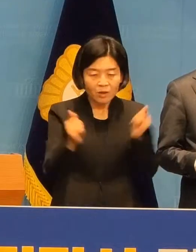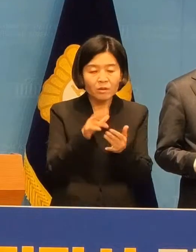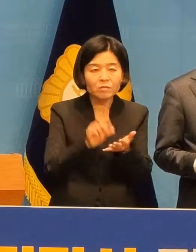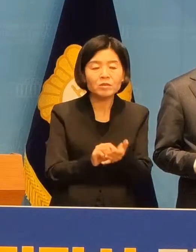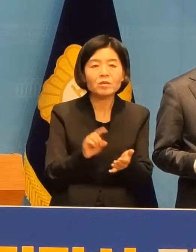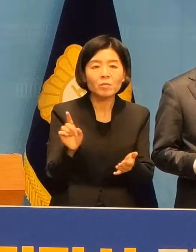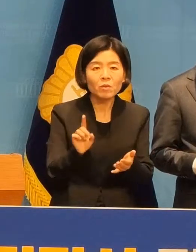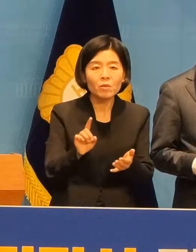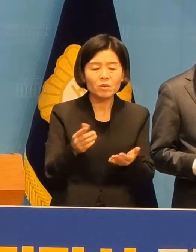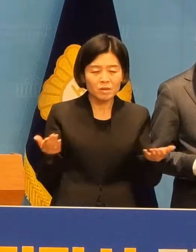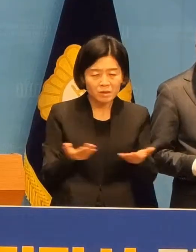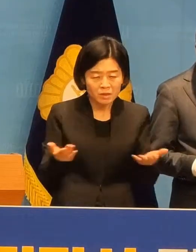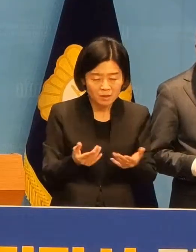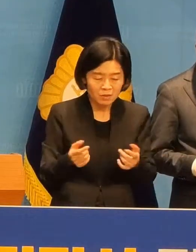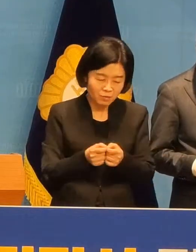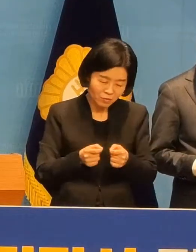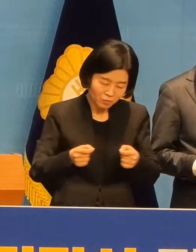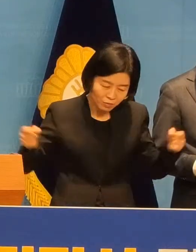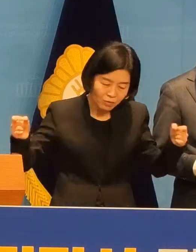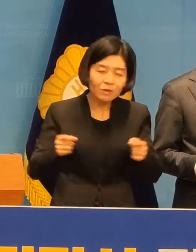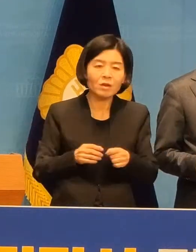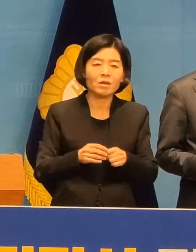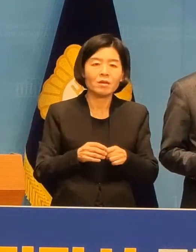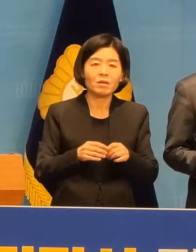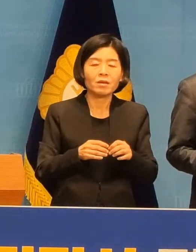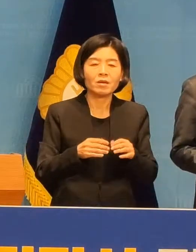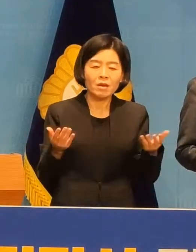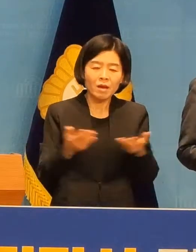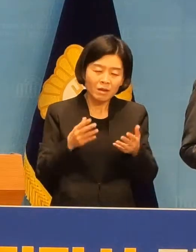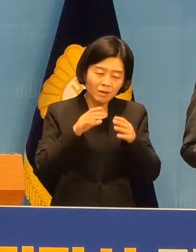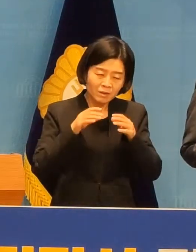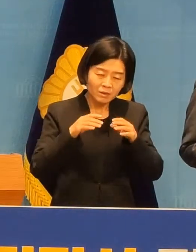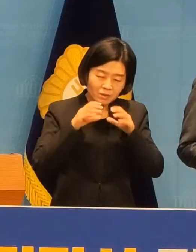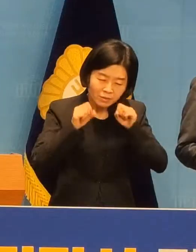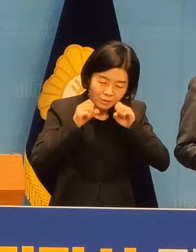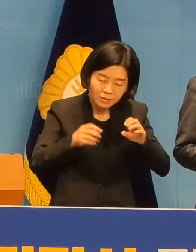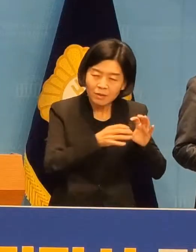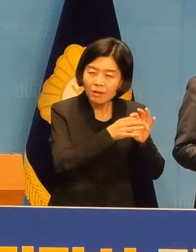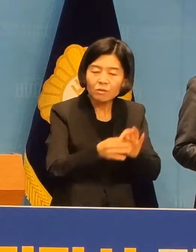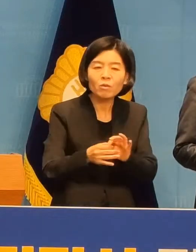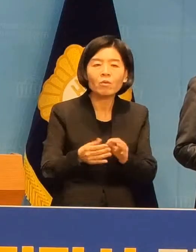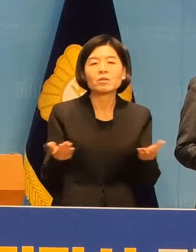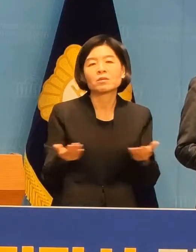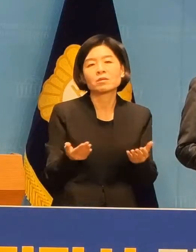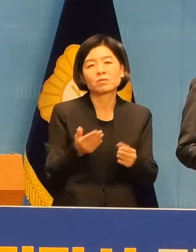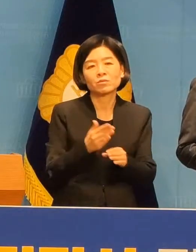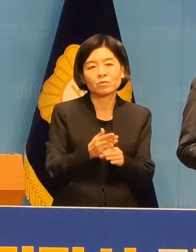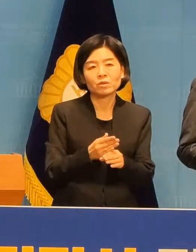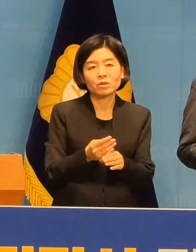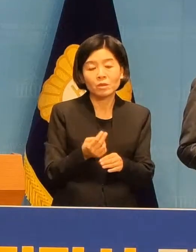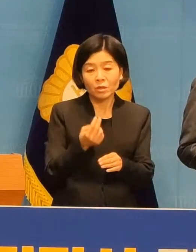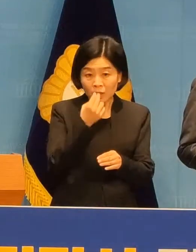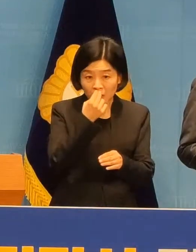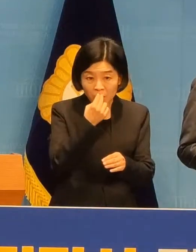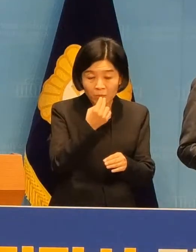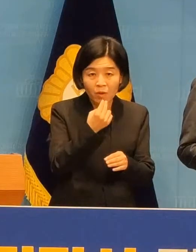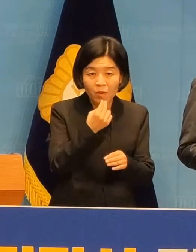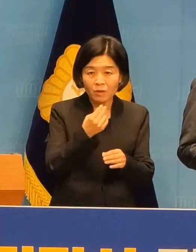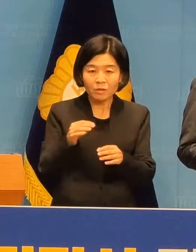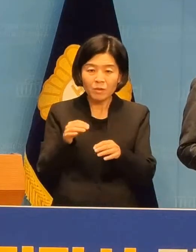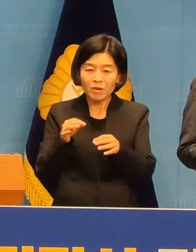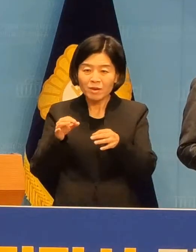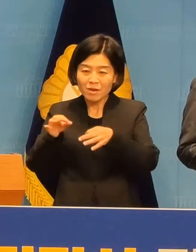것은 장시간의 고정적이고 연속적인 야간 노동입니다. 노동자의 생명을 시장 논리로 재단할 수